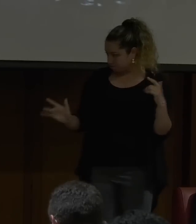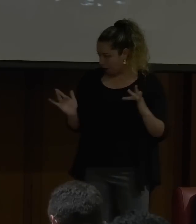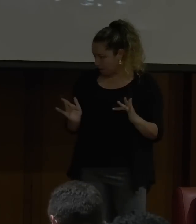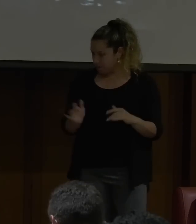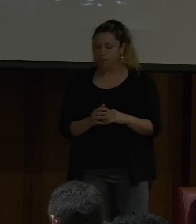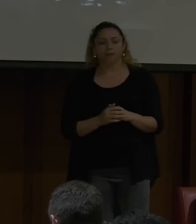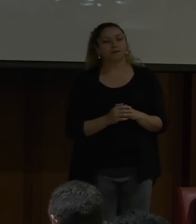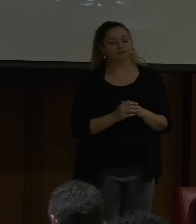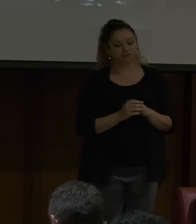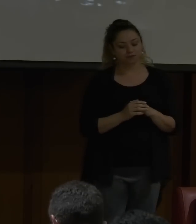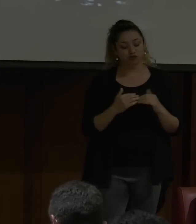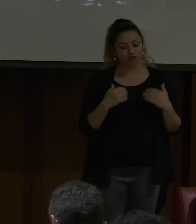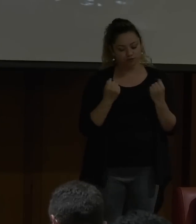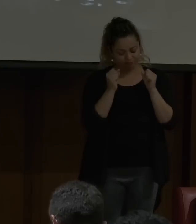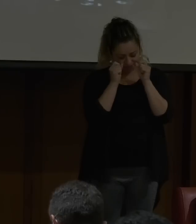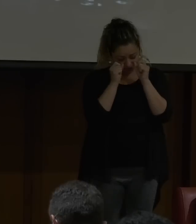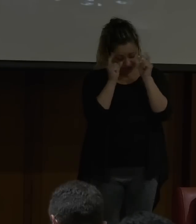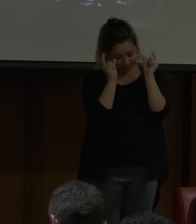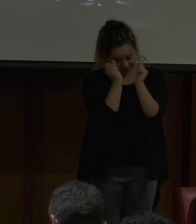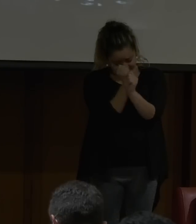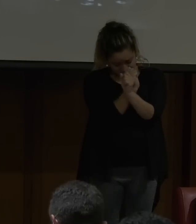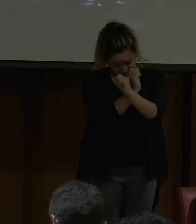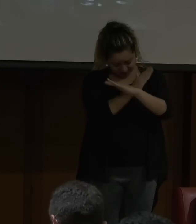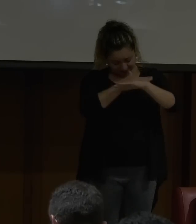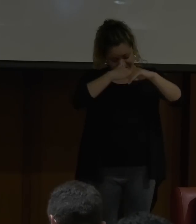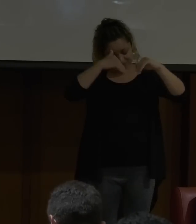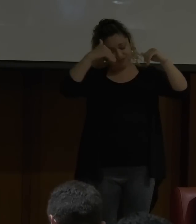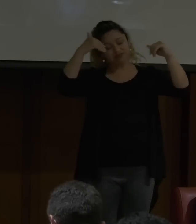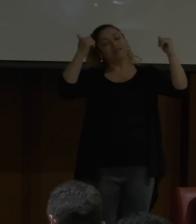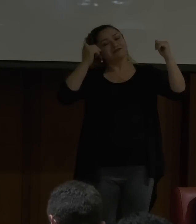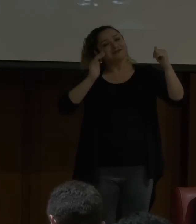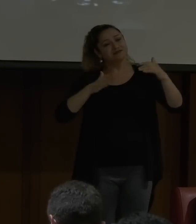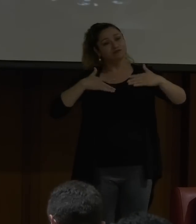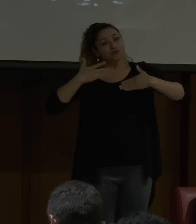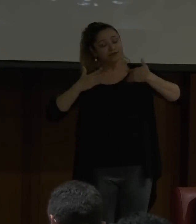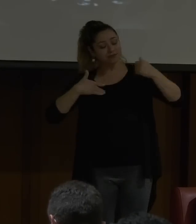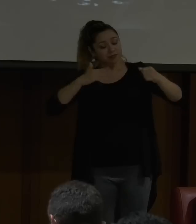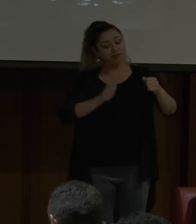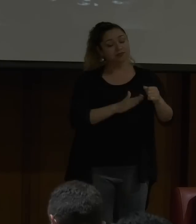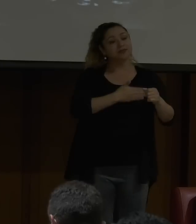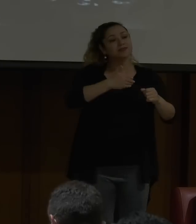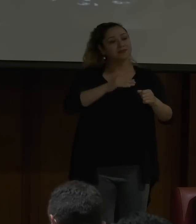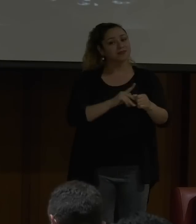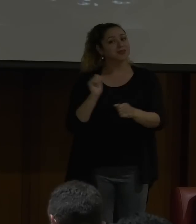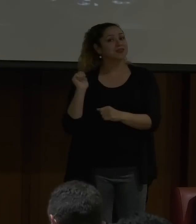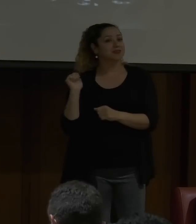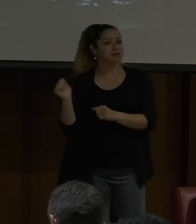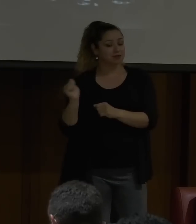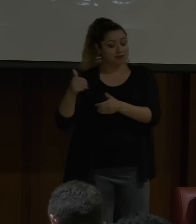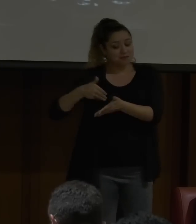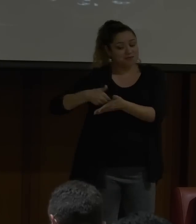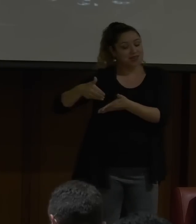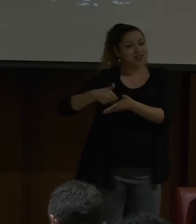Me levanté tempranito silbando esta melodía, y ella misma me exigía que yo